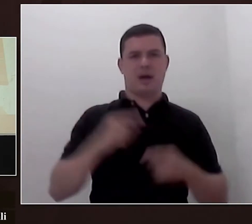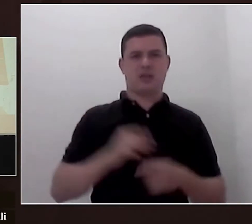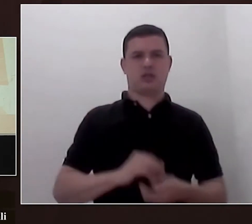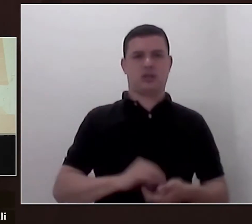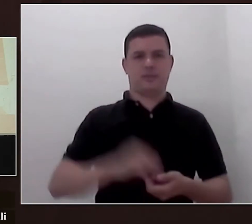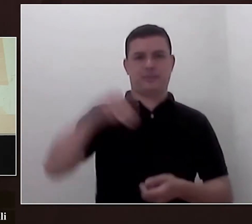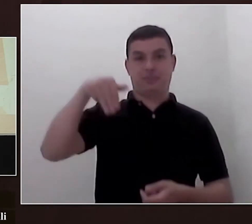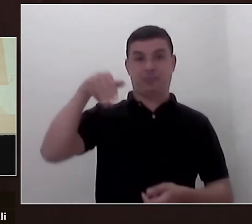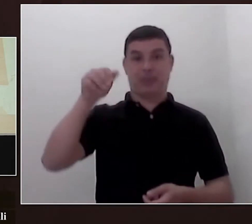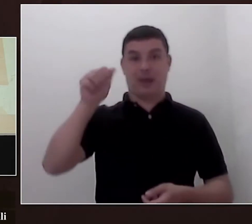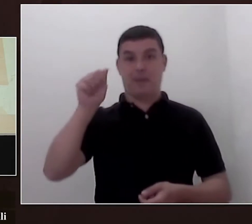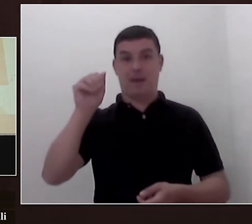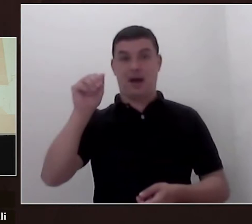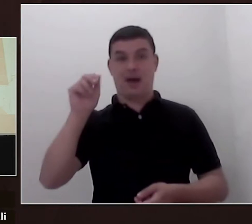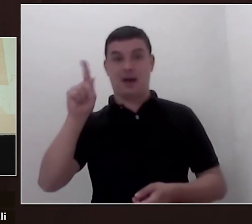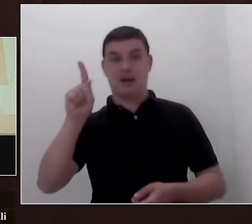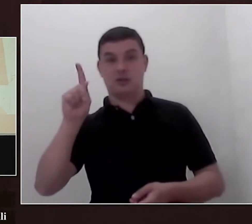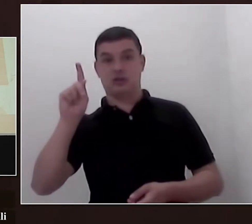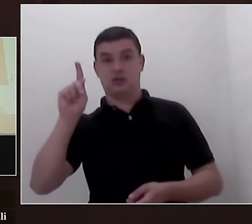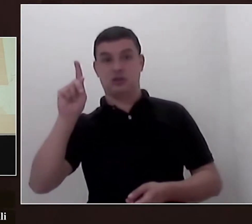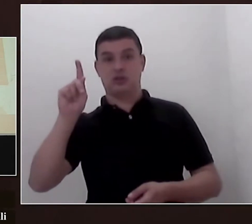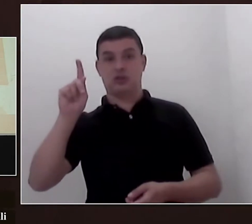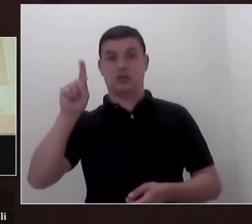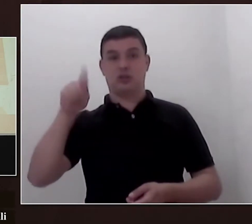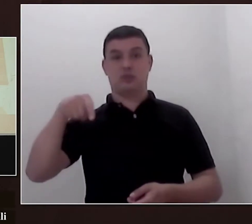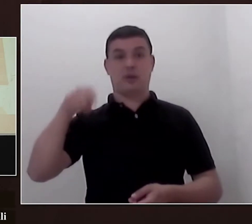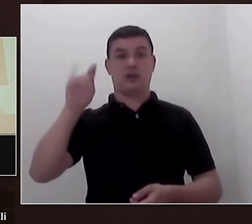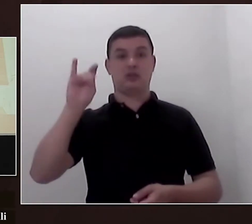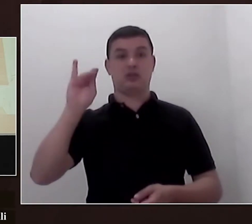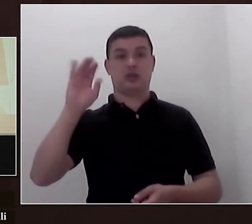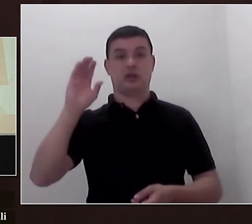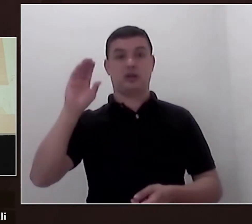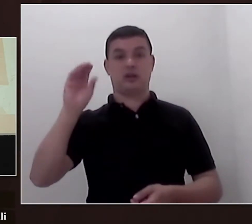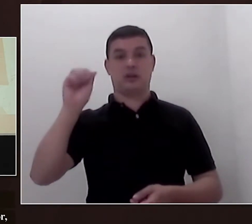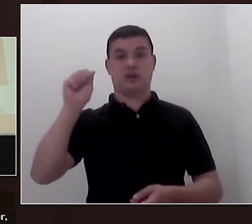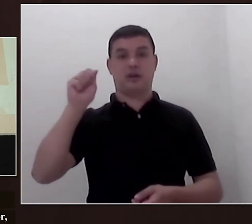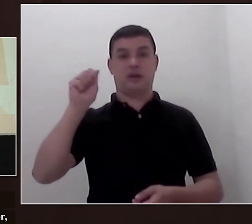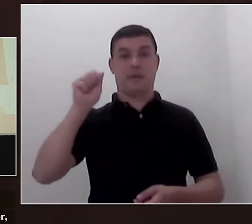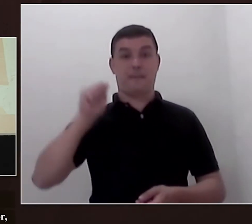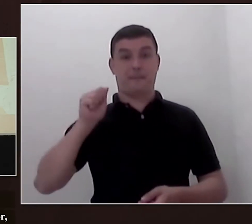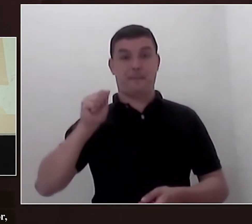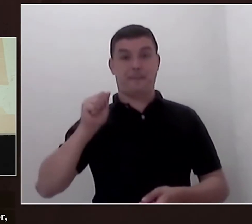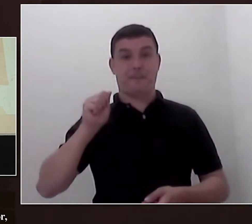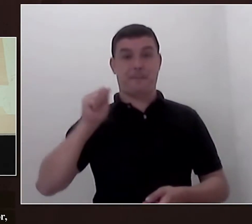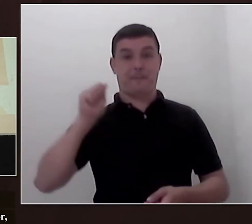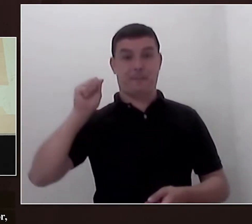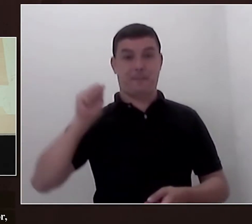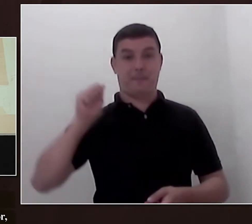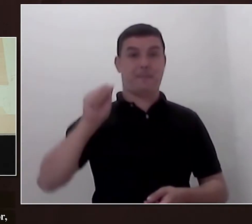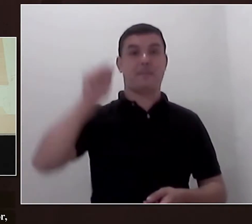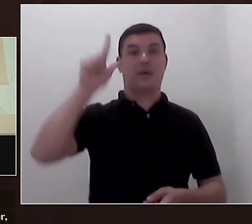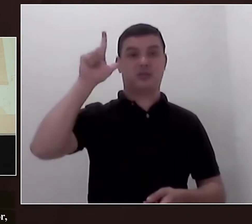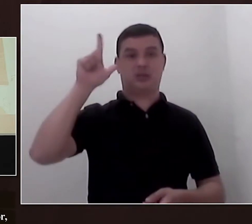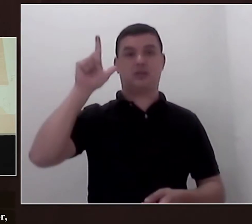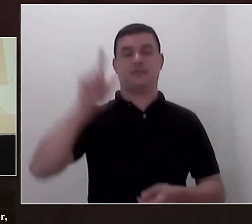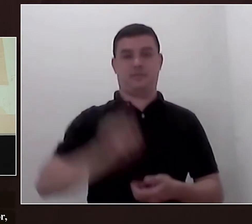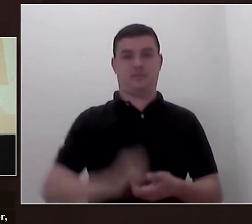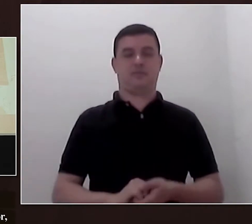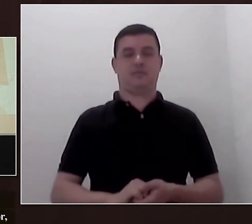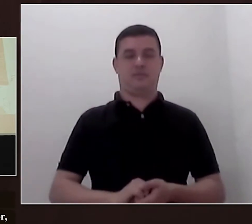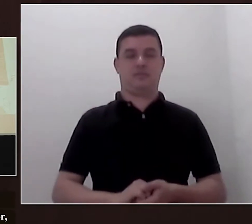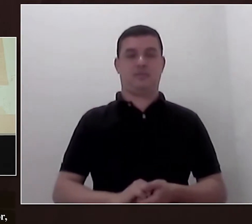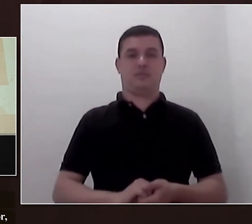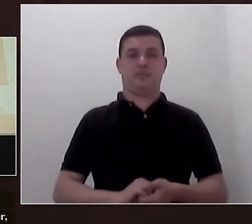ele grande vulto, ao qual todos davam ouvidos do